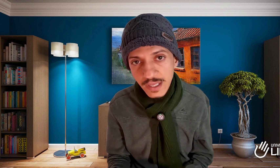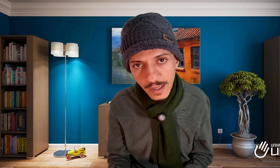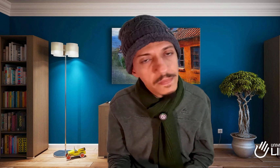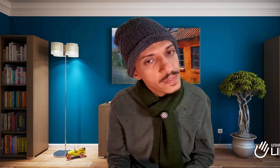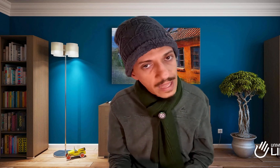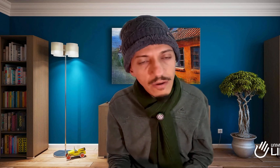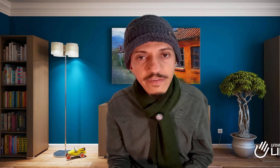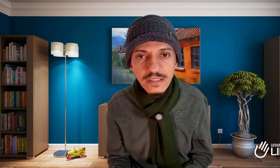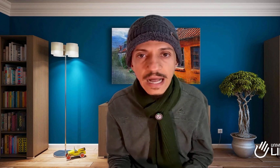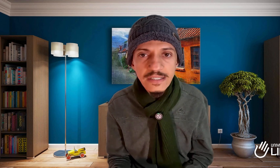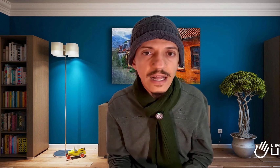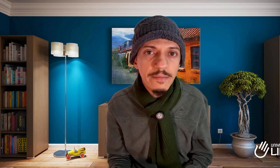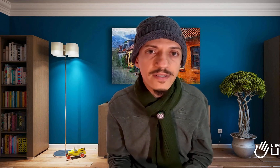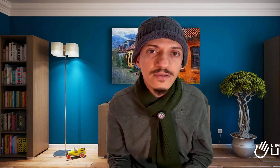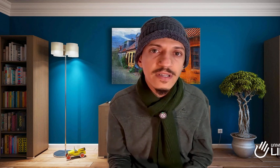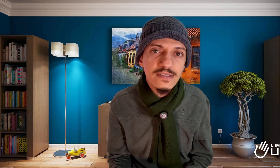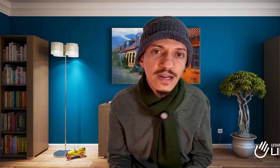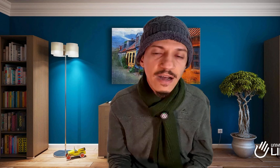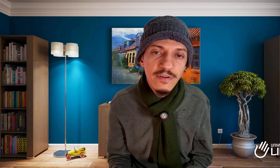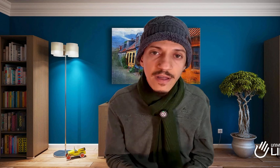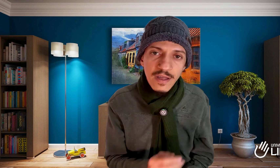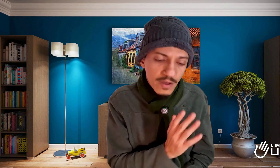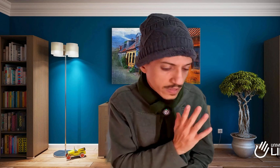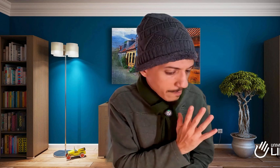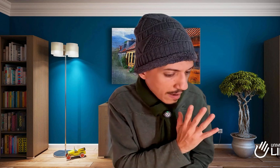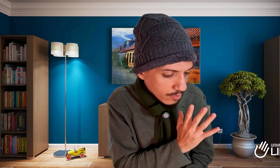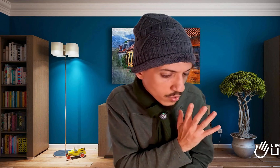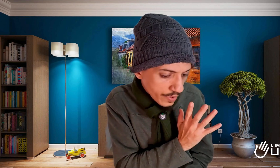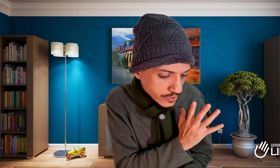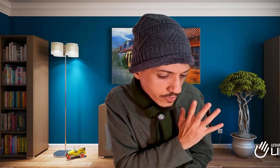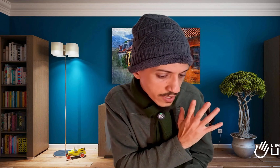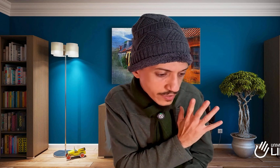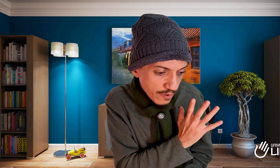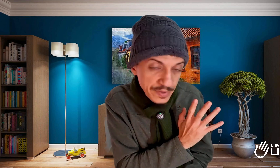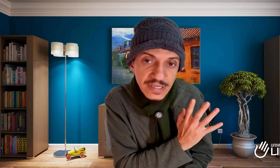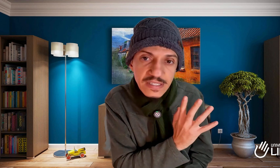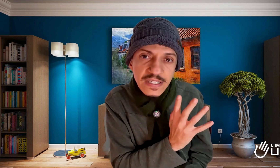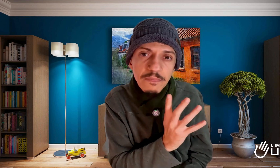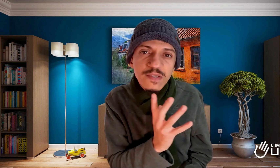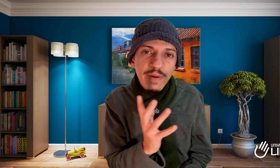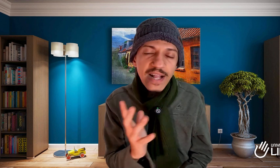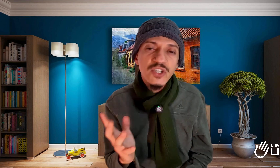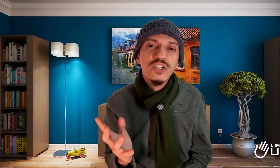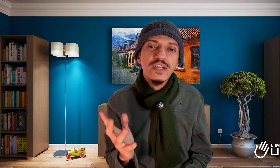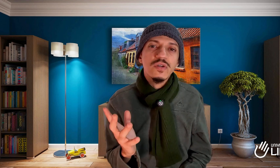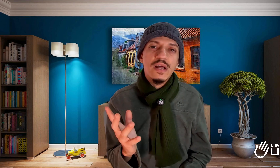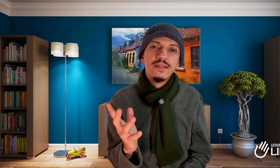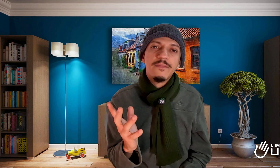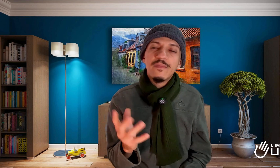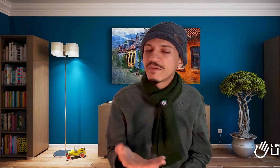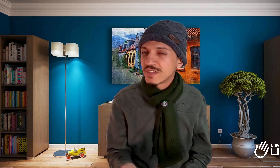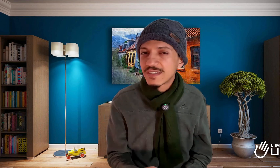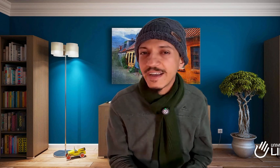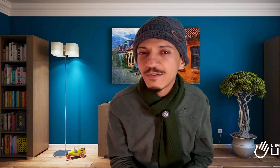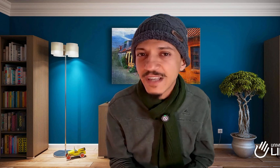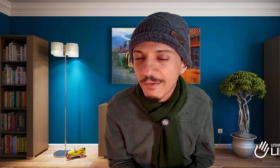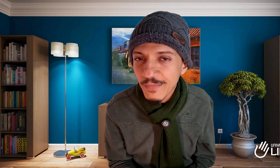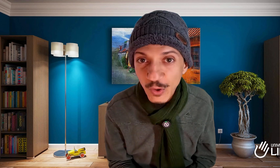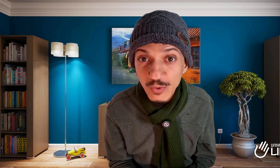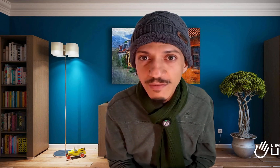aqui, da Universidade da Libras e Unidestrava, eu trabalho tudo isso de forma simples, prática e direcionada para você sair do zero ou do nível que